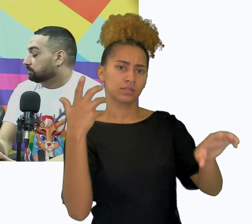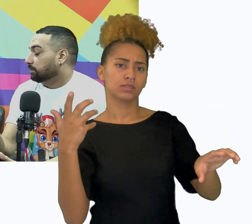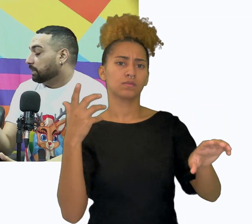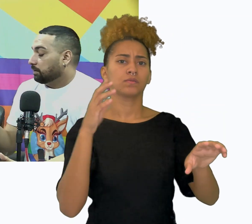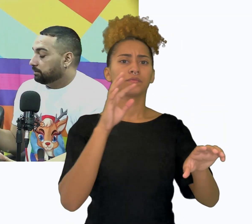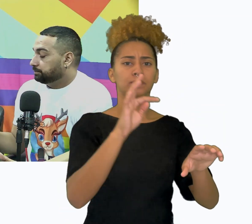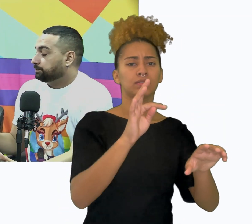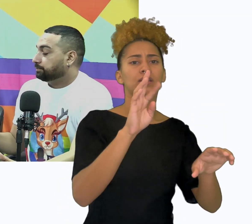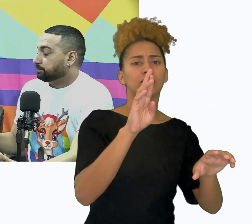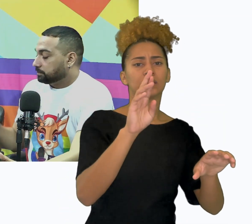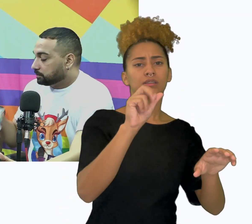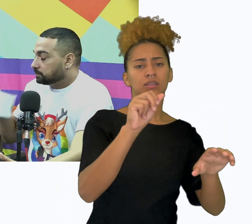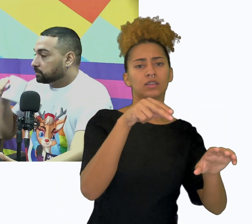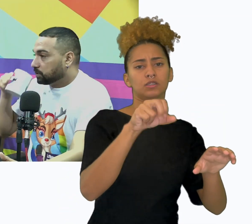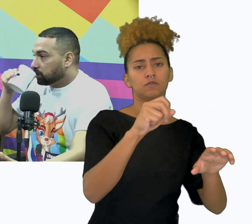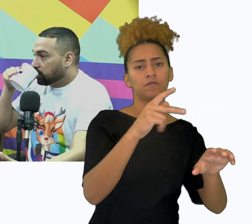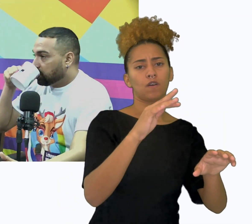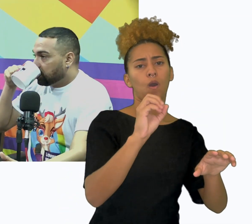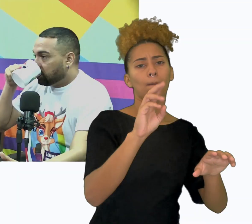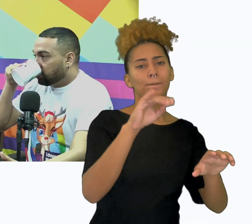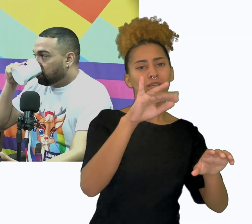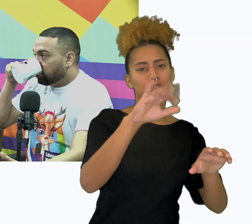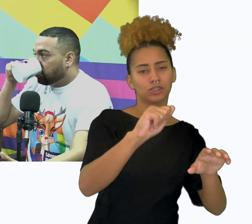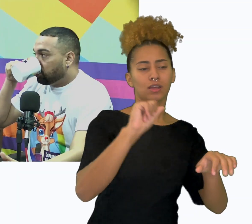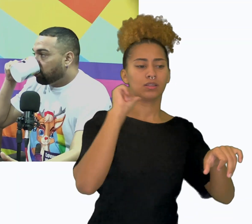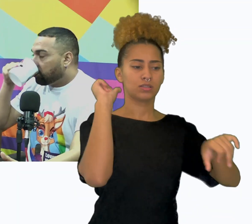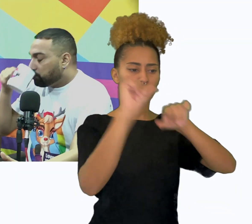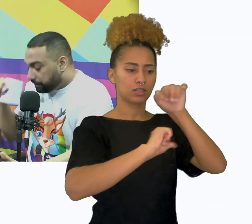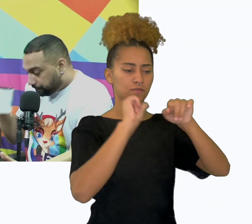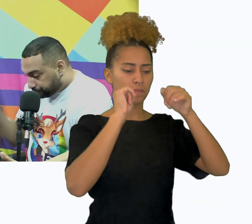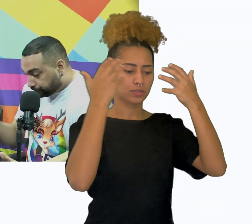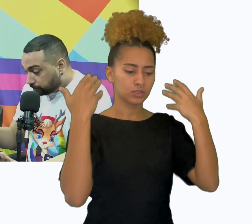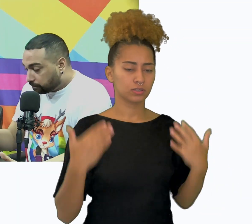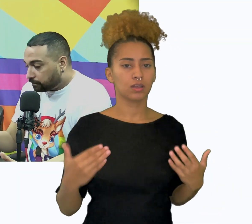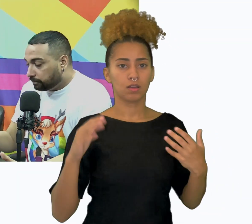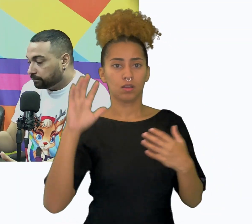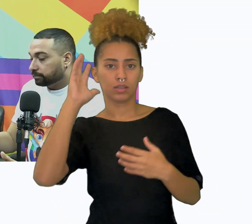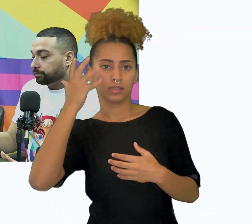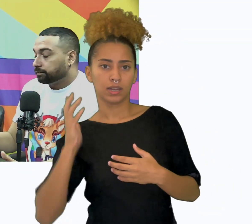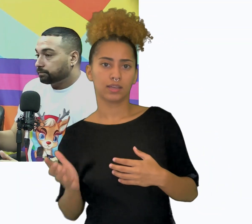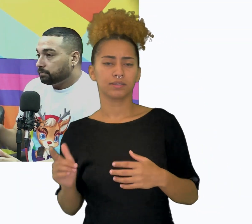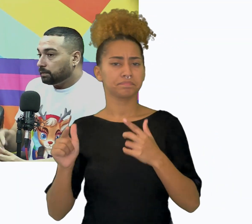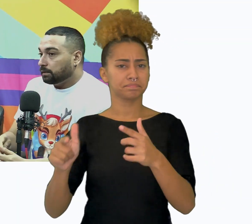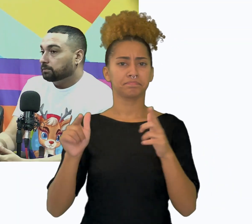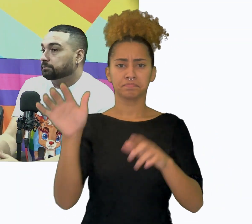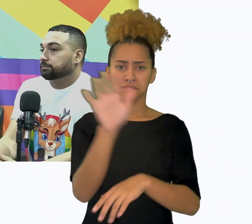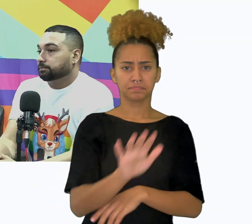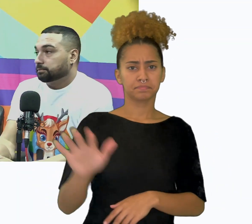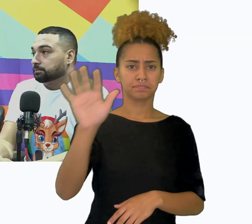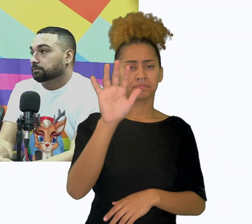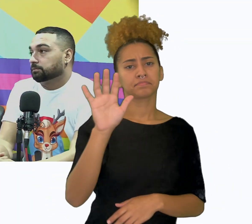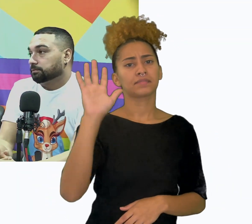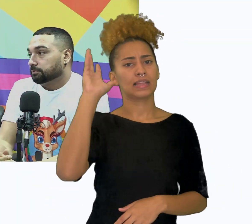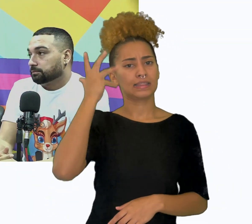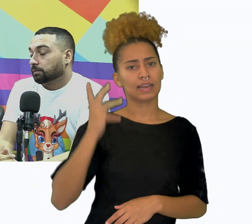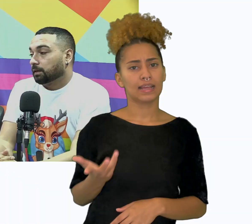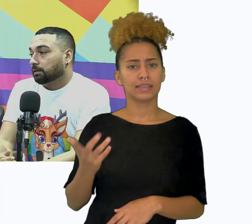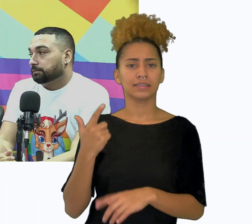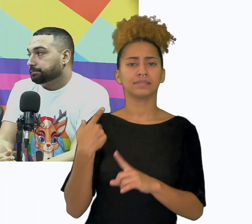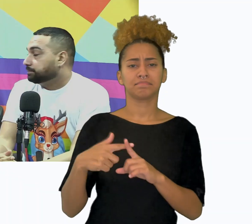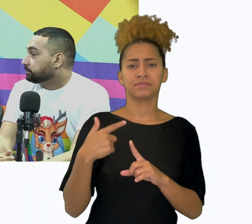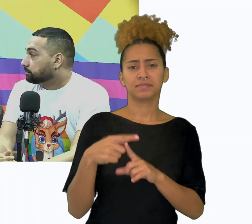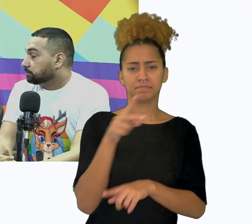do transformista e da drag queen. Como é que era isso? Porque hoje vocês são chamadas de drag queen. Sim, porque ficou